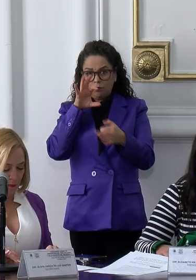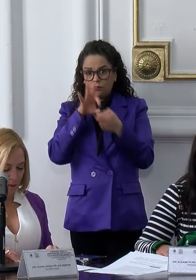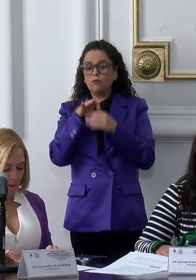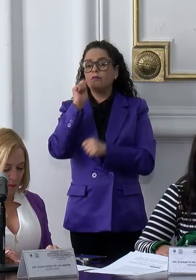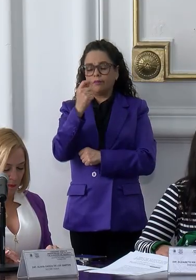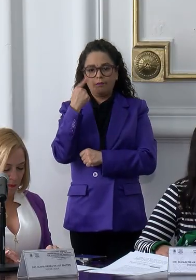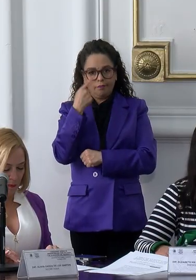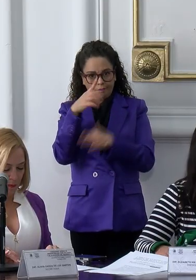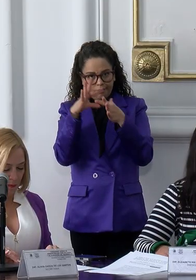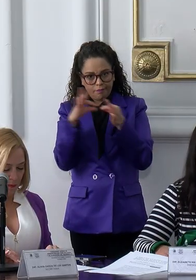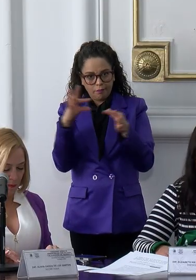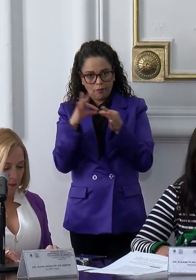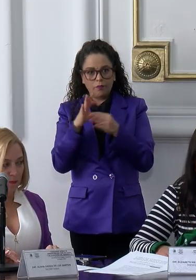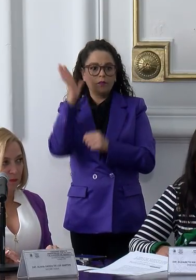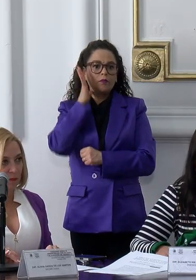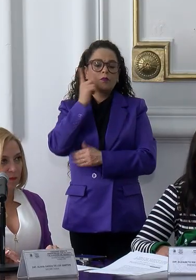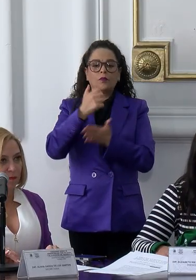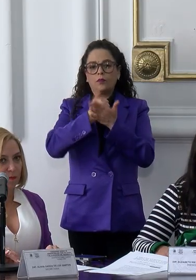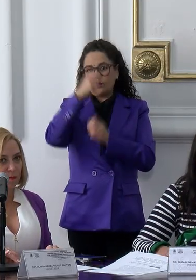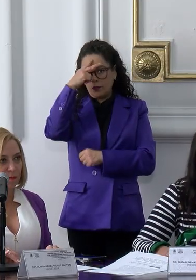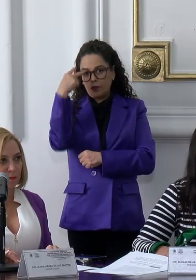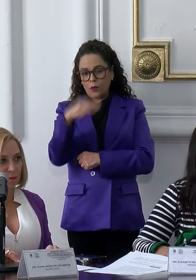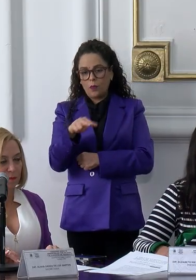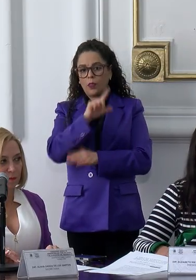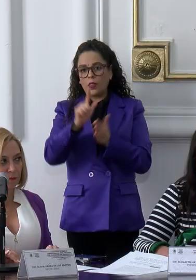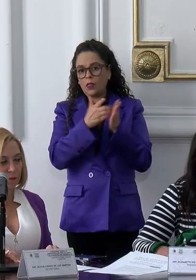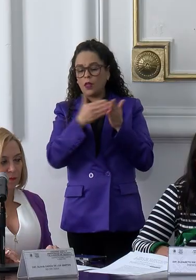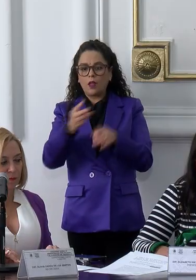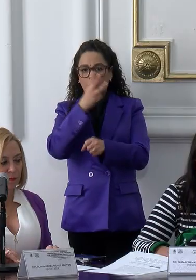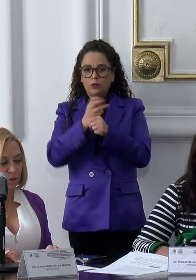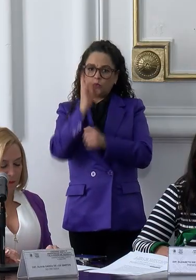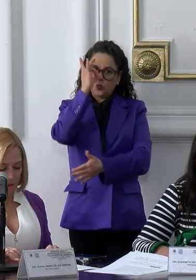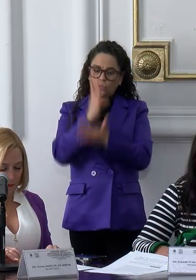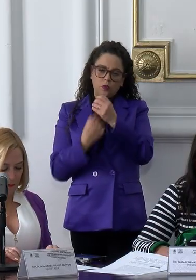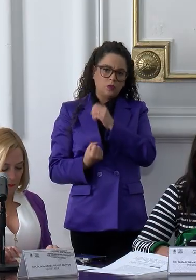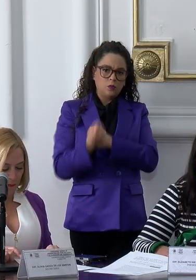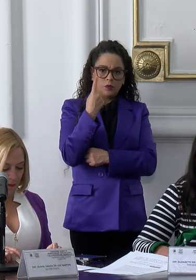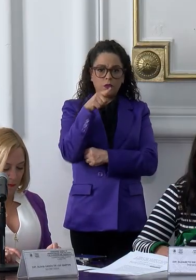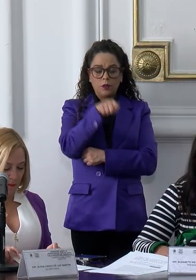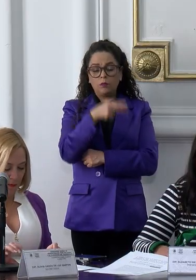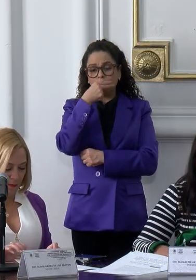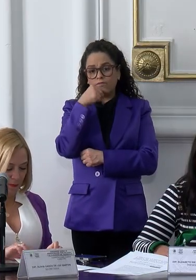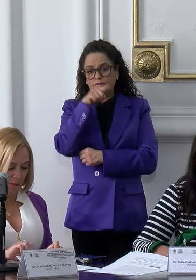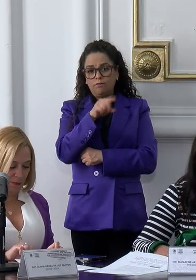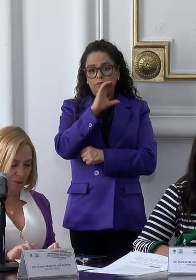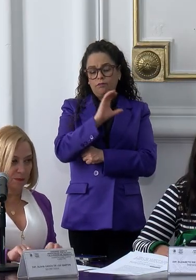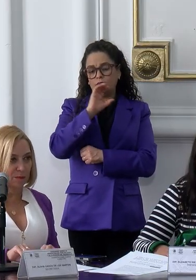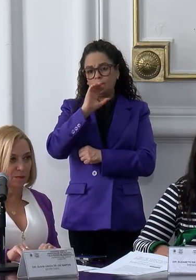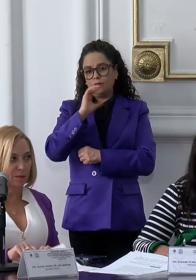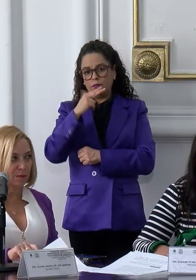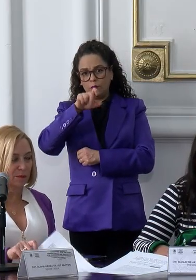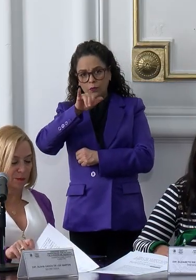Ciudad de México, tercera legislatura, decreta, único, se ratifica al C. Calderón Chelius Miguel para integrar por un periodo de 4